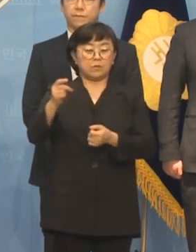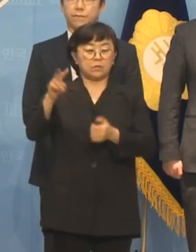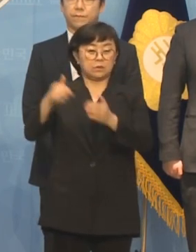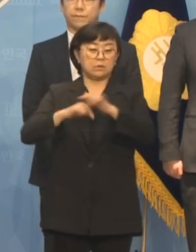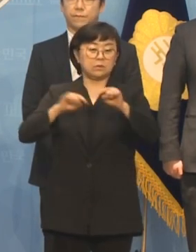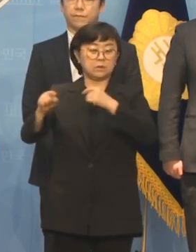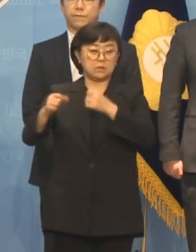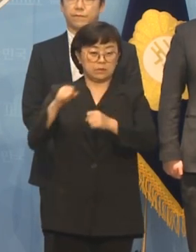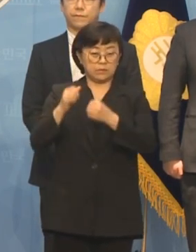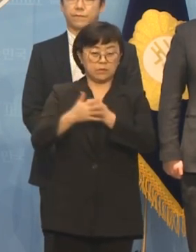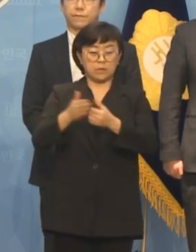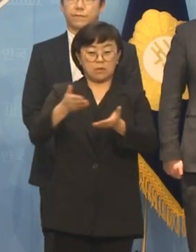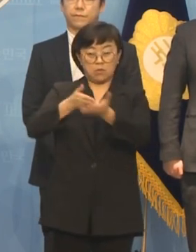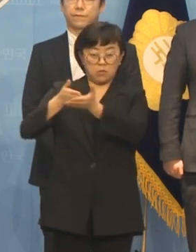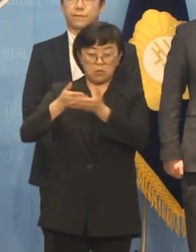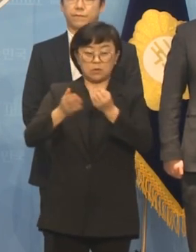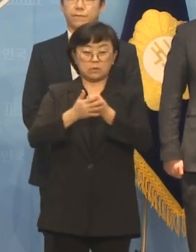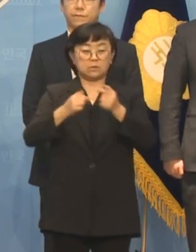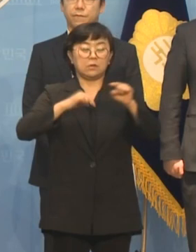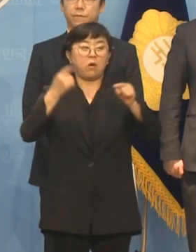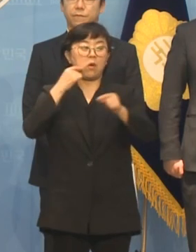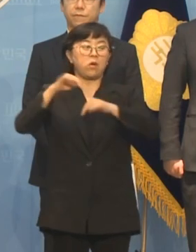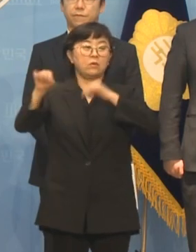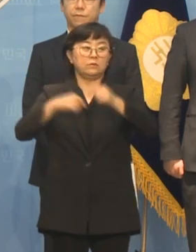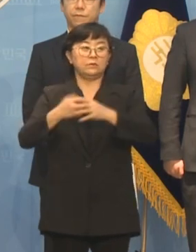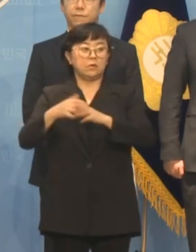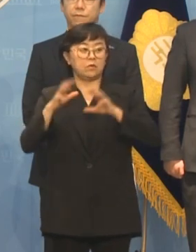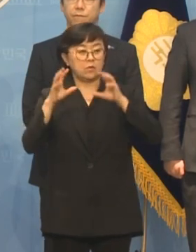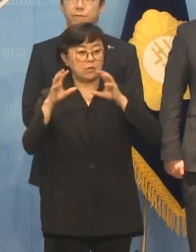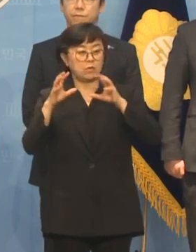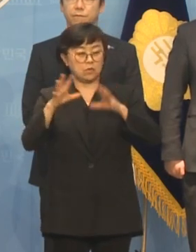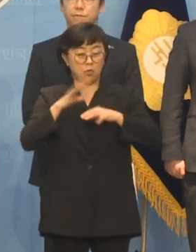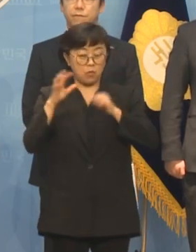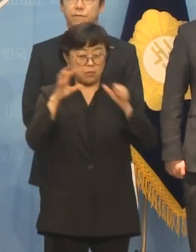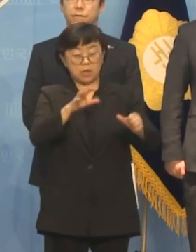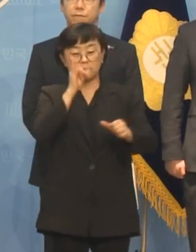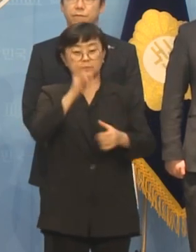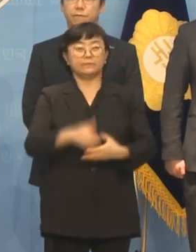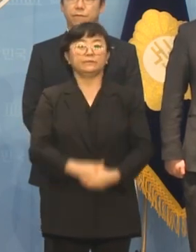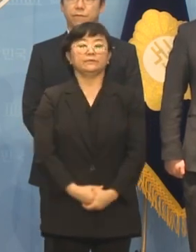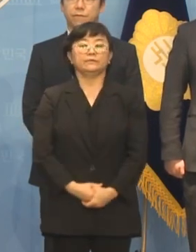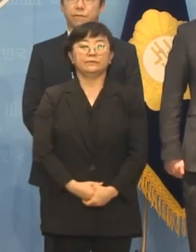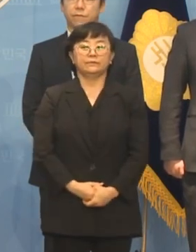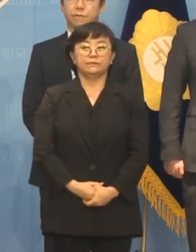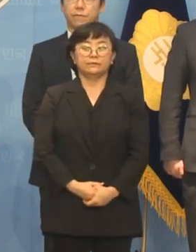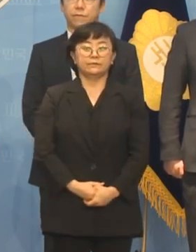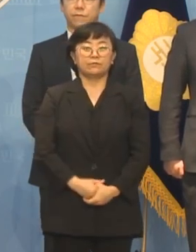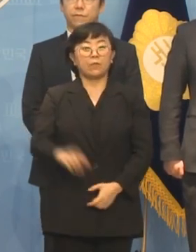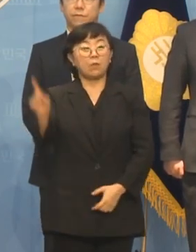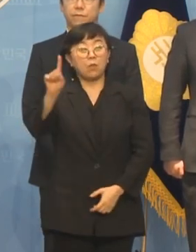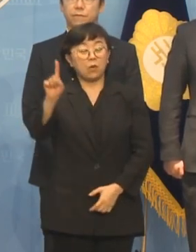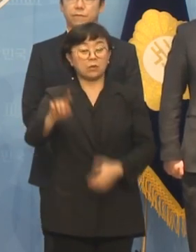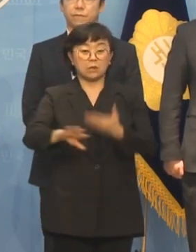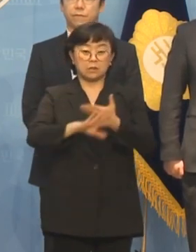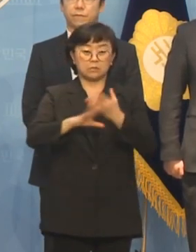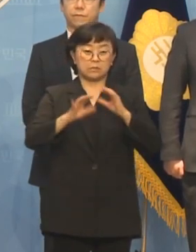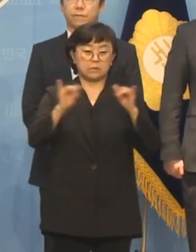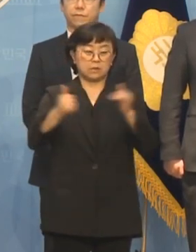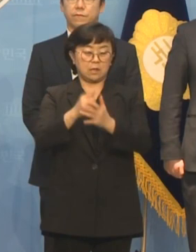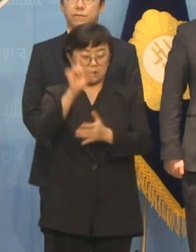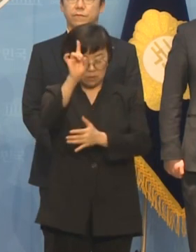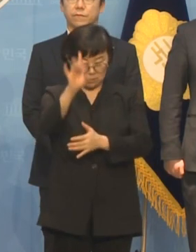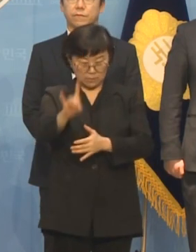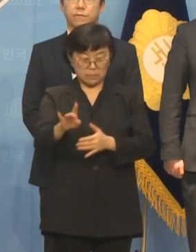세력과 언론들에서는 위성정당 공포론으로 계속해서 흔들고자 할 것입니다. 무엇이 다른지 국민들께